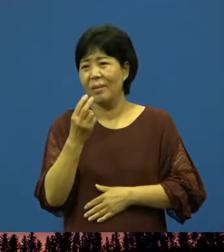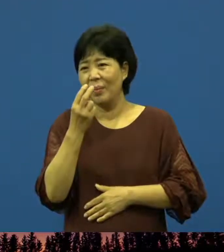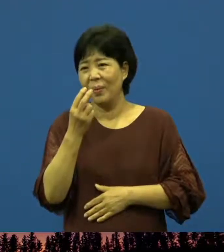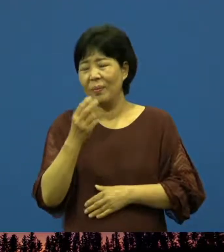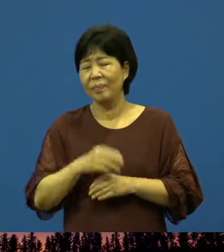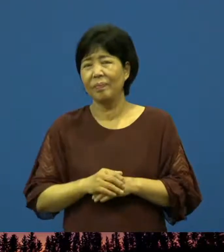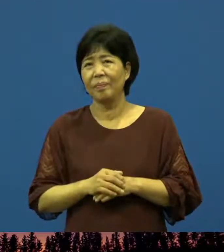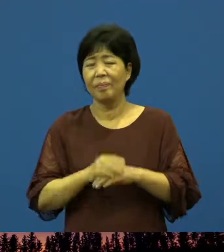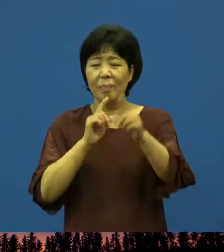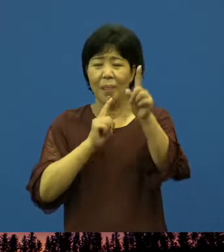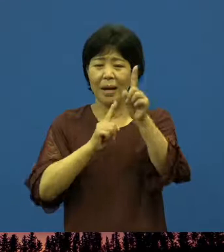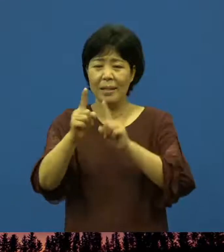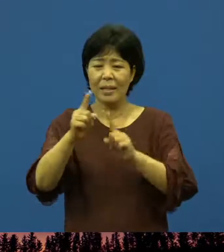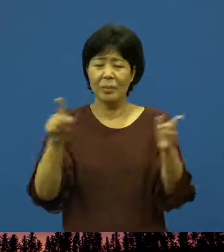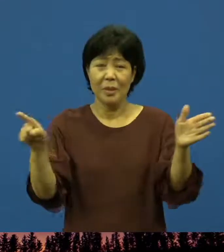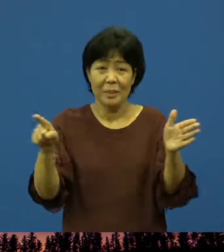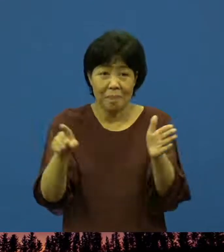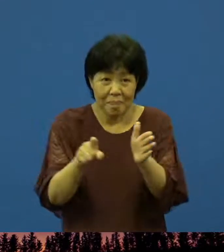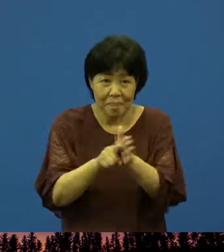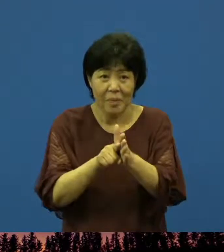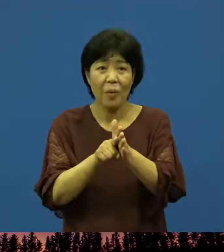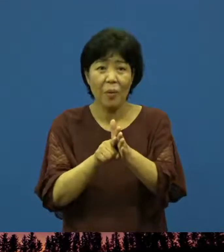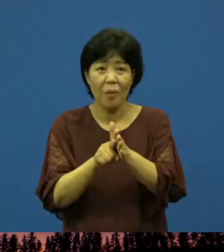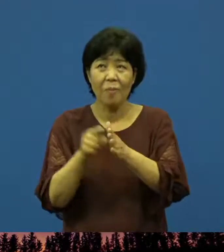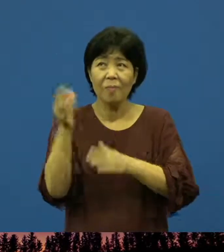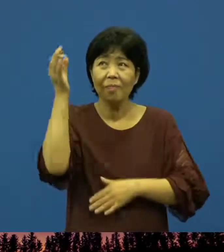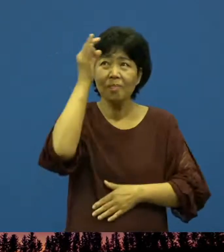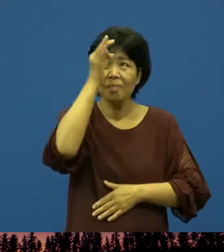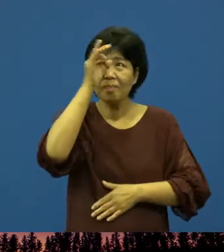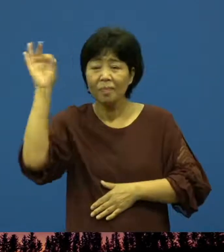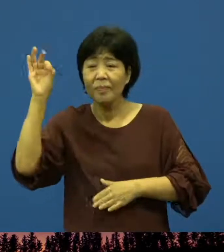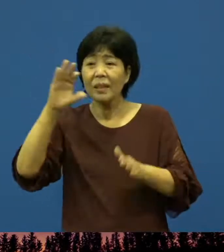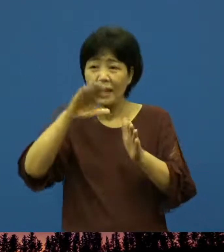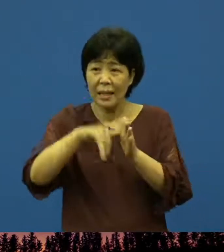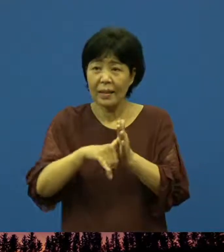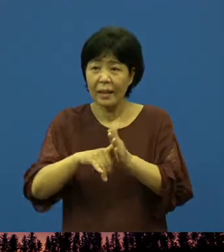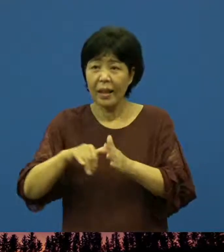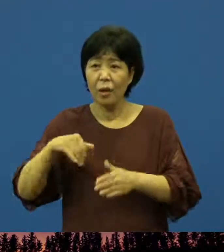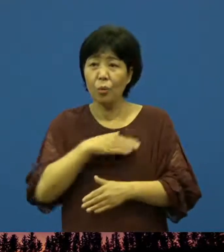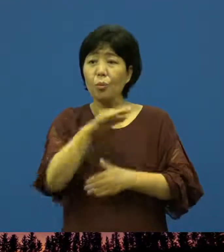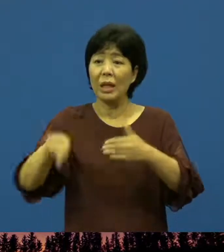말씀을 받아들일 때 우리 안에 영혼이라는 씨앗이 심겨지고